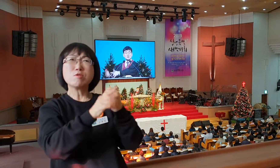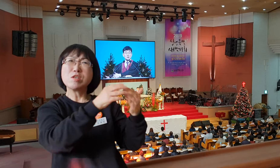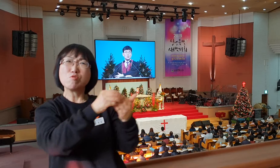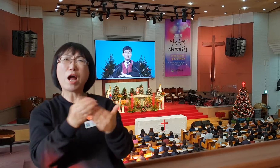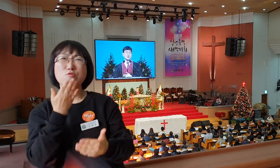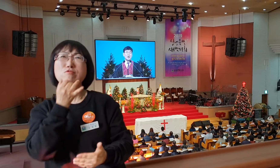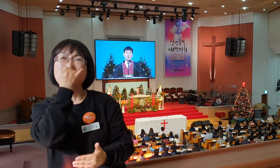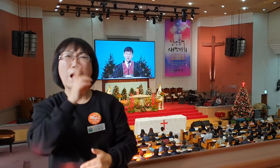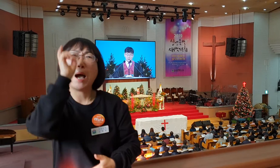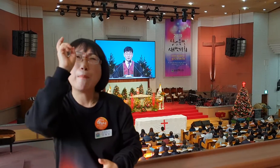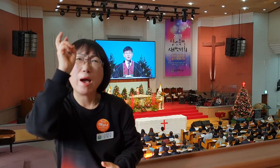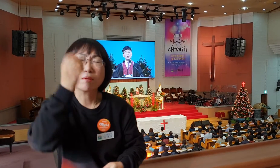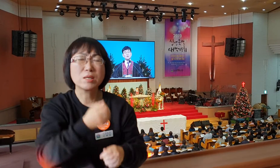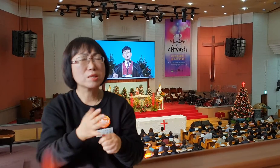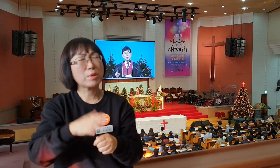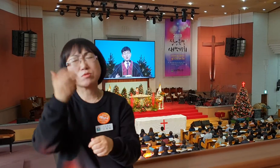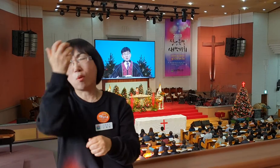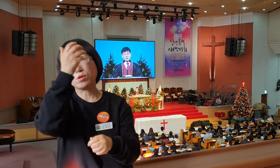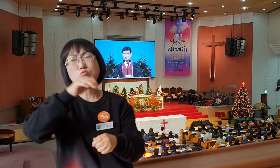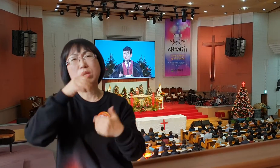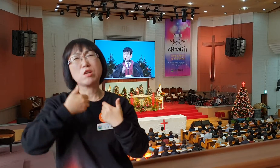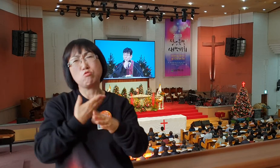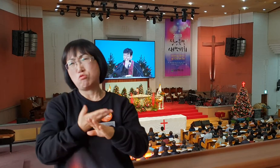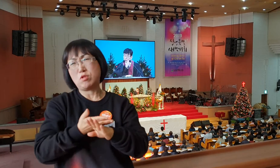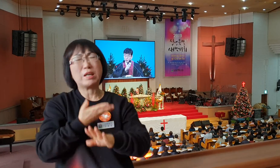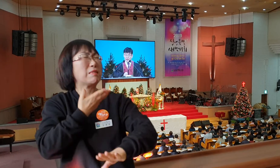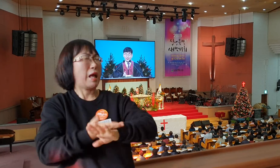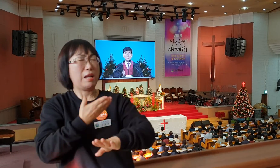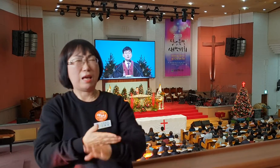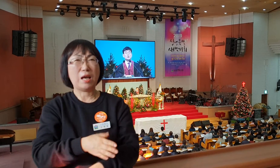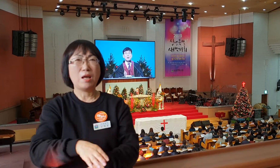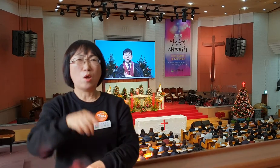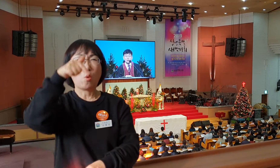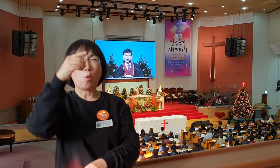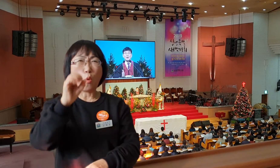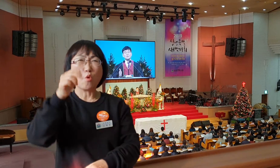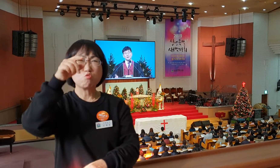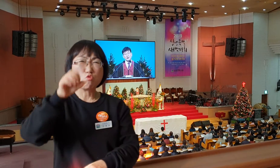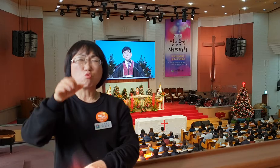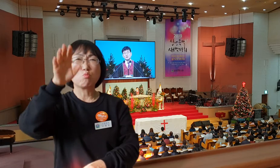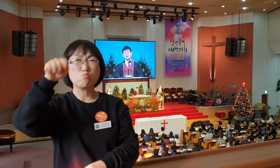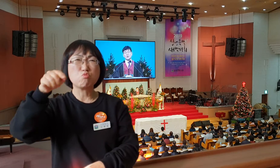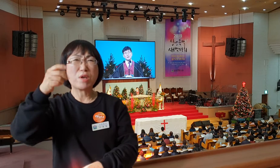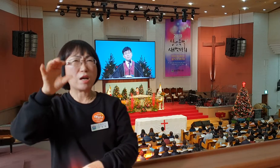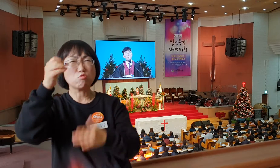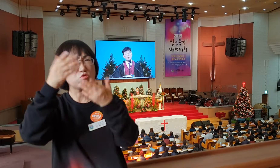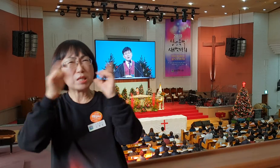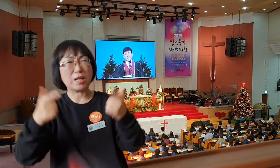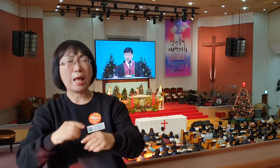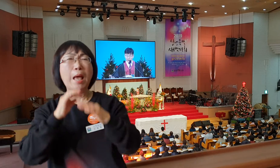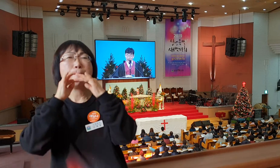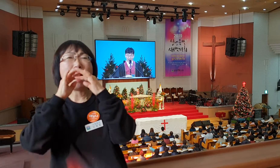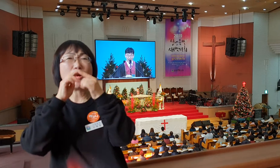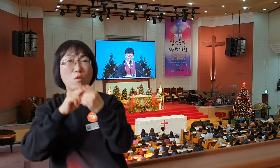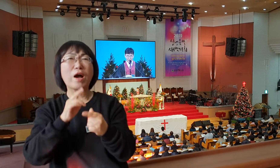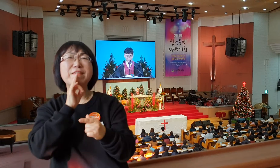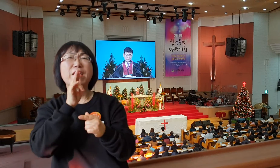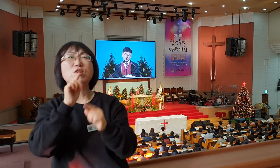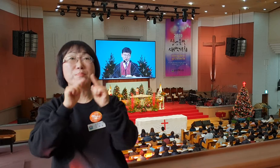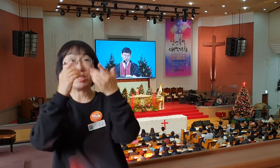있을지도 모릅니다 하지만 성령께서 우리에게 주시는 공중 부양 주시잖아요 방언과 이유를 주시면 다만